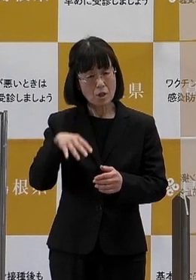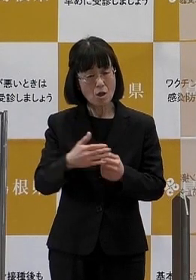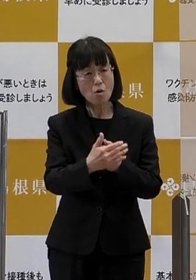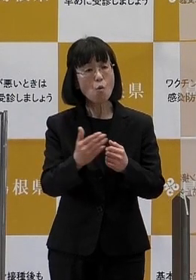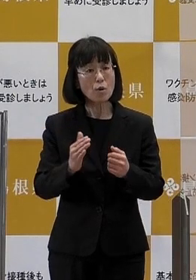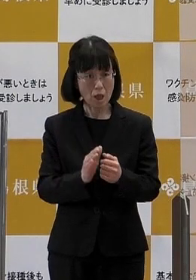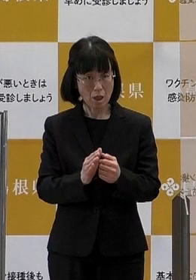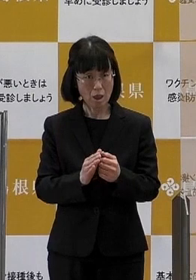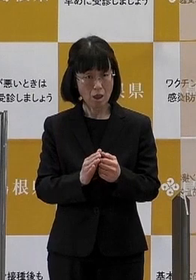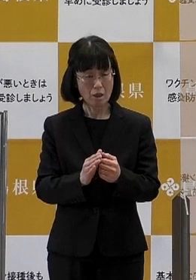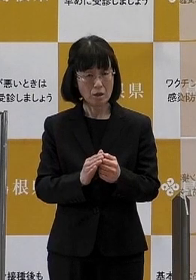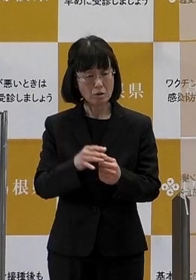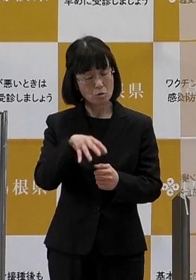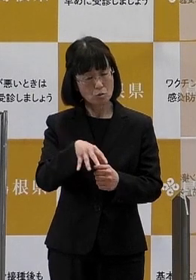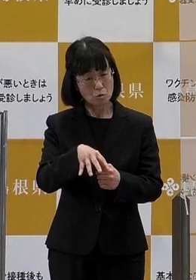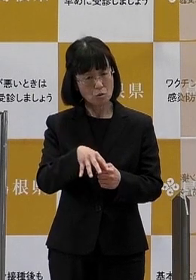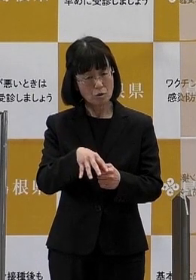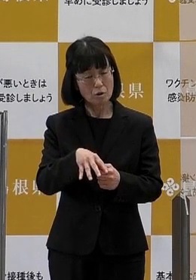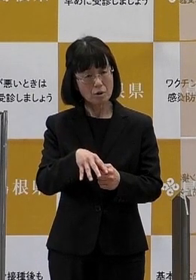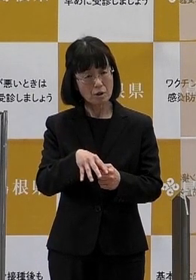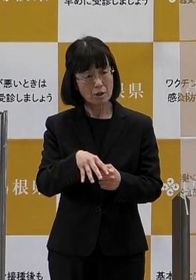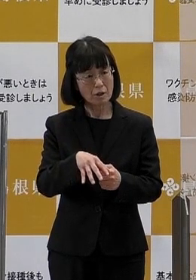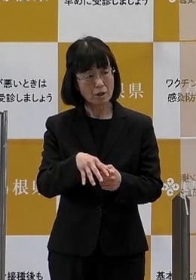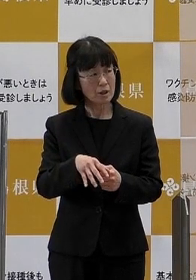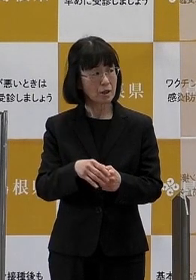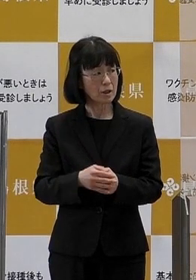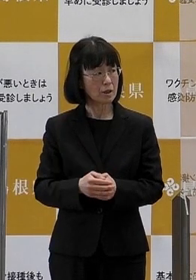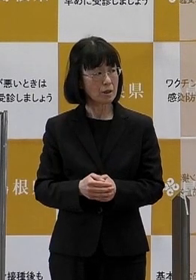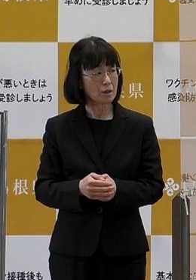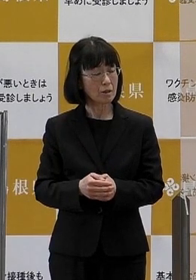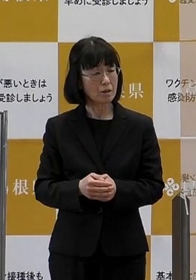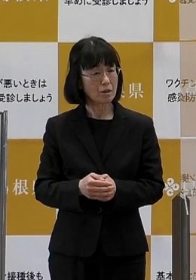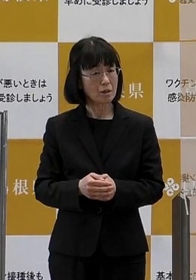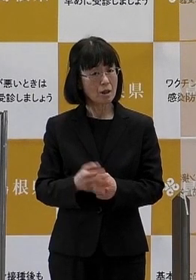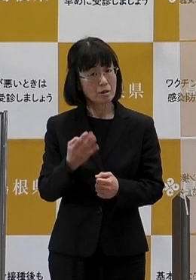松江保健所管内が何人でしたっけ、